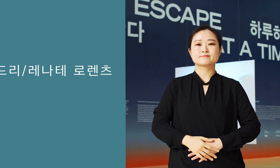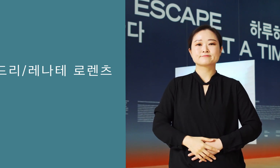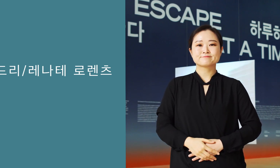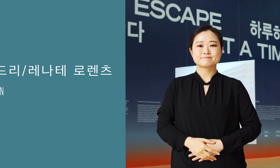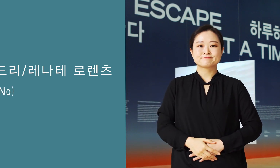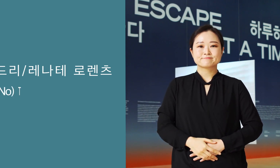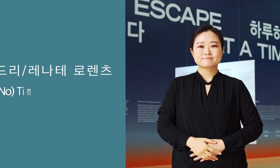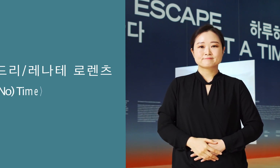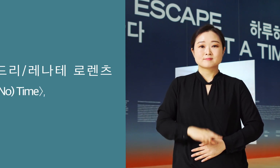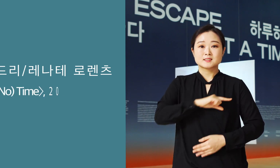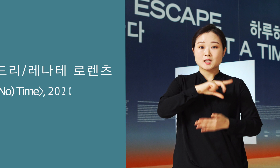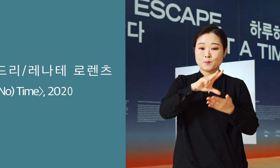노타임.